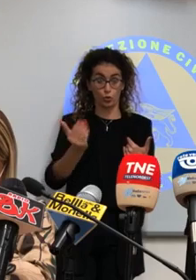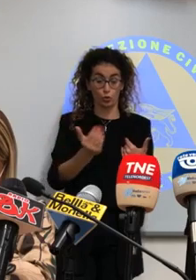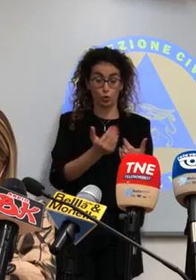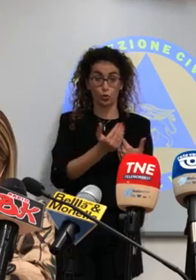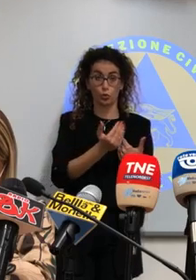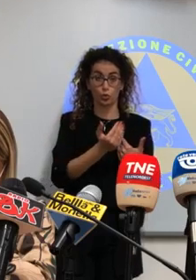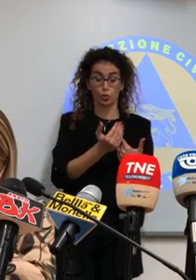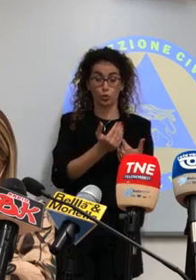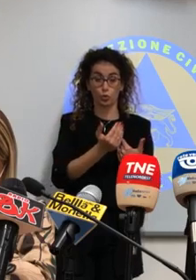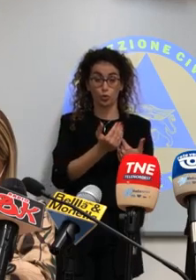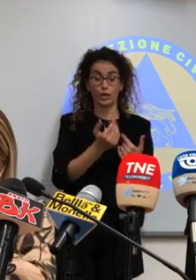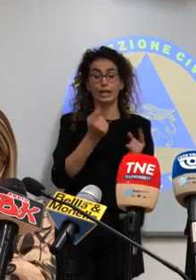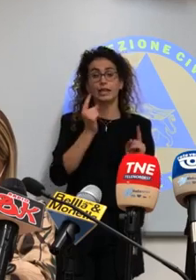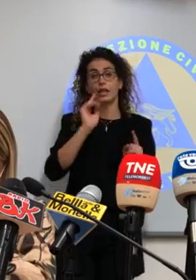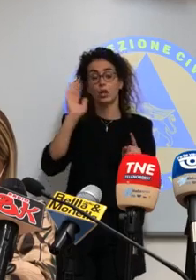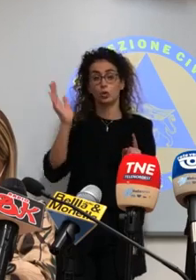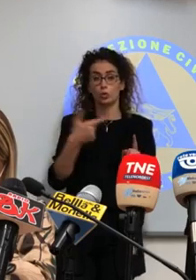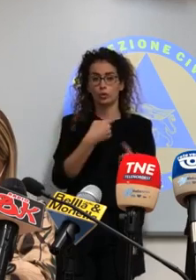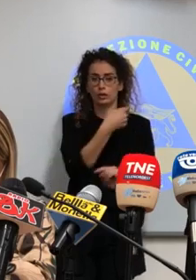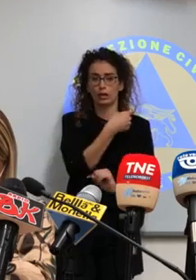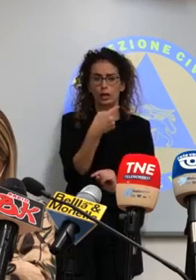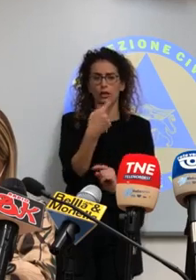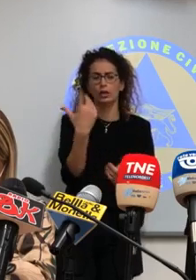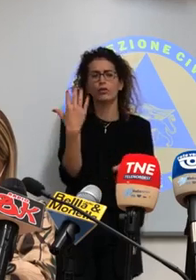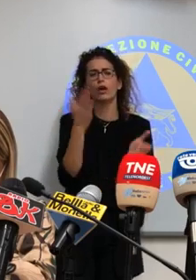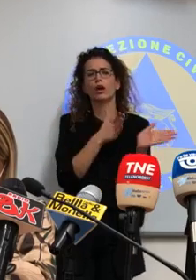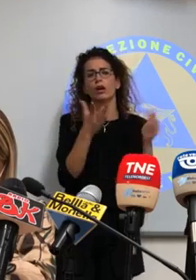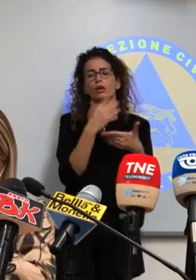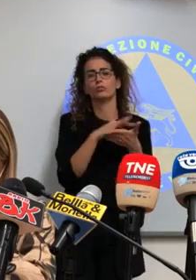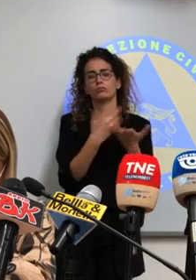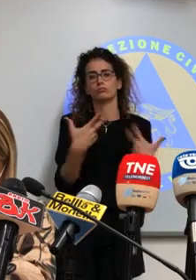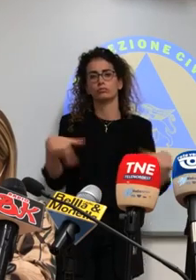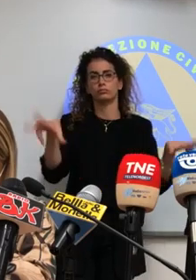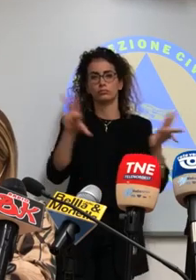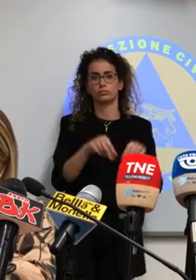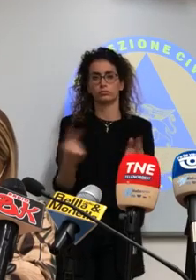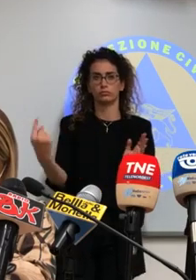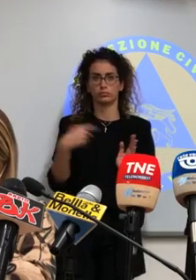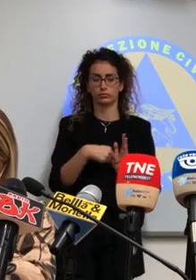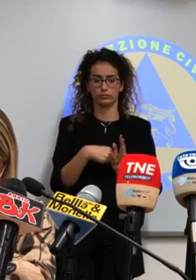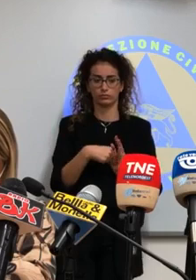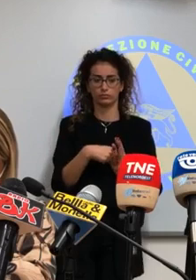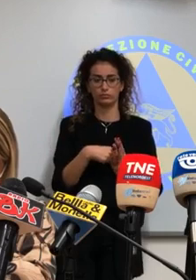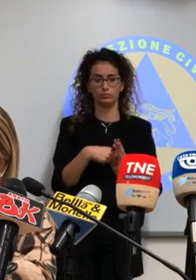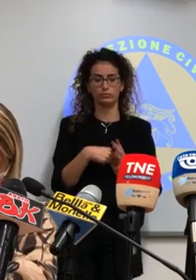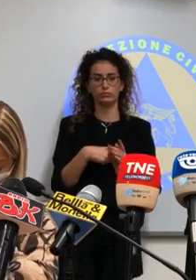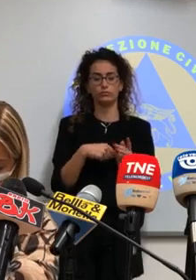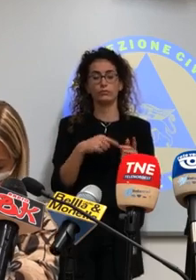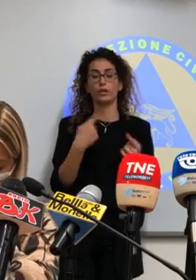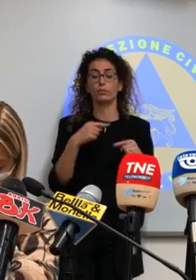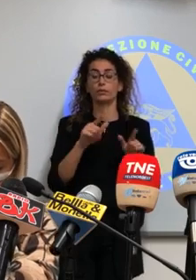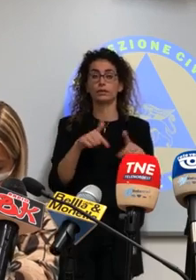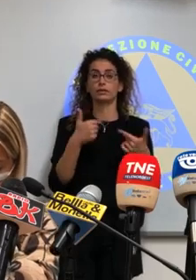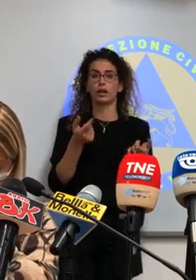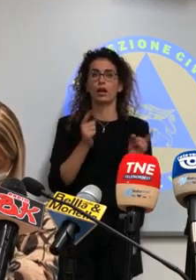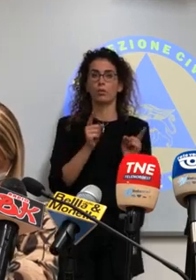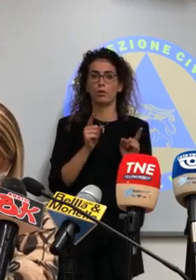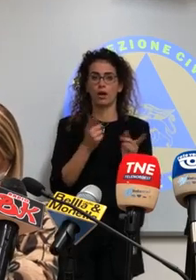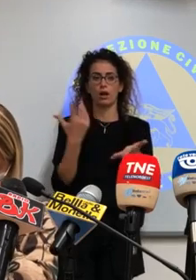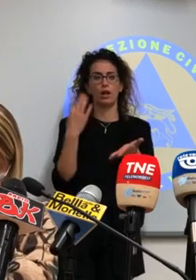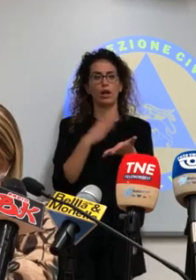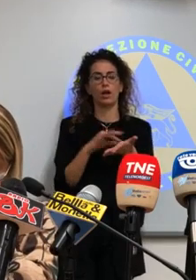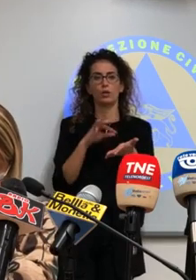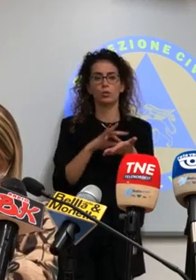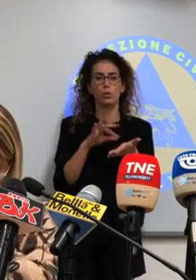sono, se tutti gli studenti sono negativi, tornano in classe. Quindi questo a garanzia del fatto che insomma, la